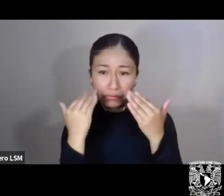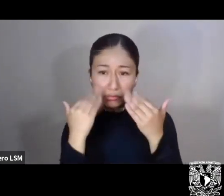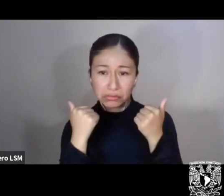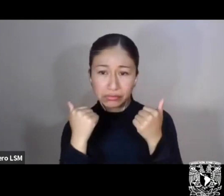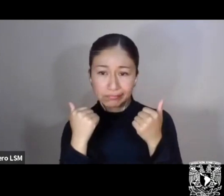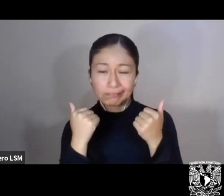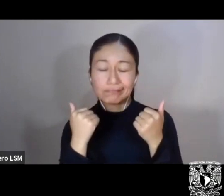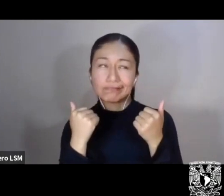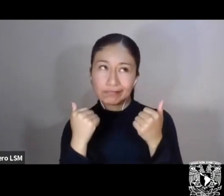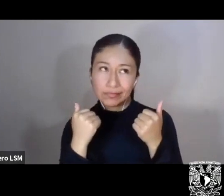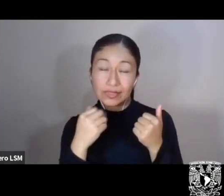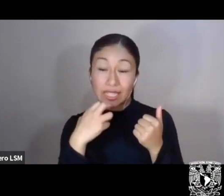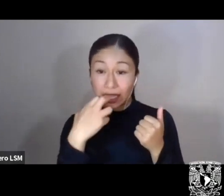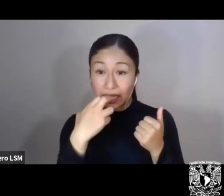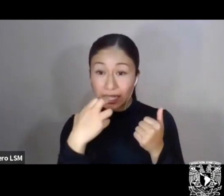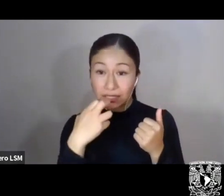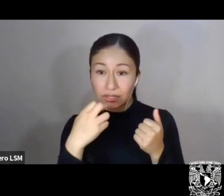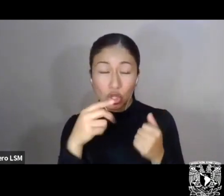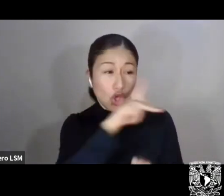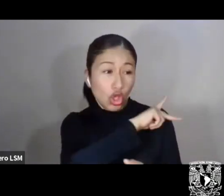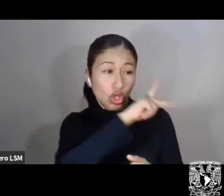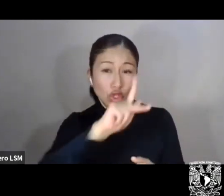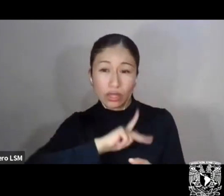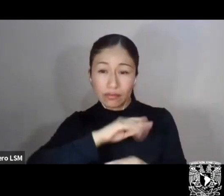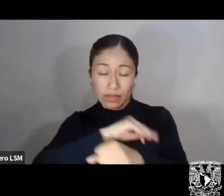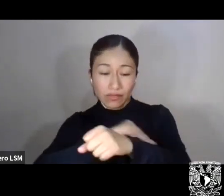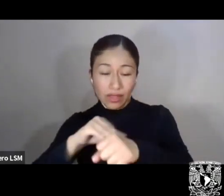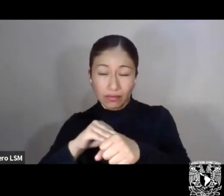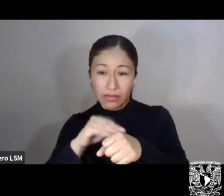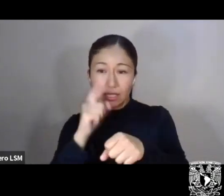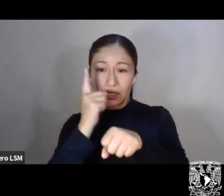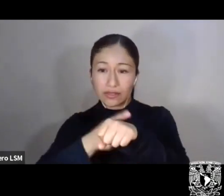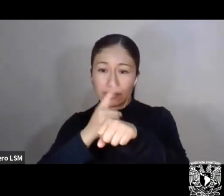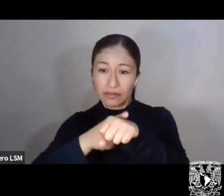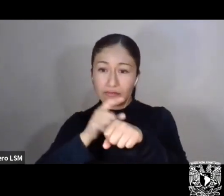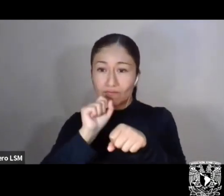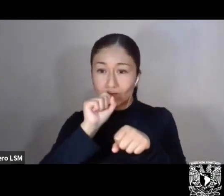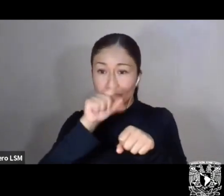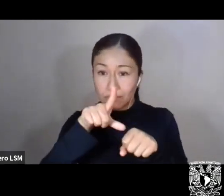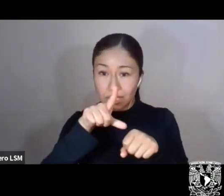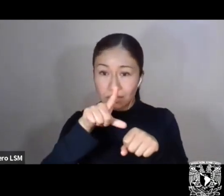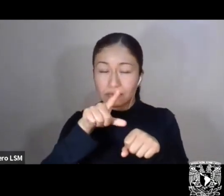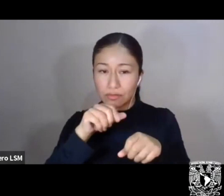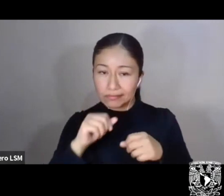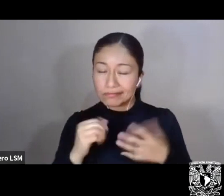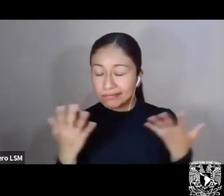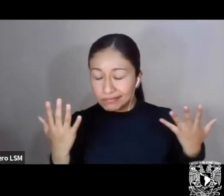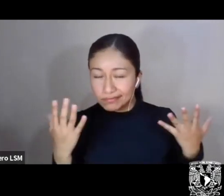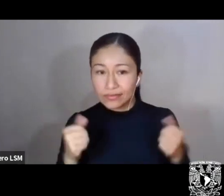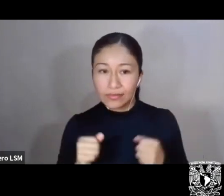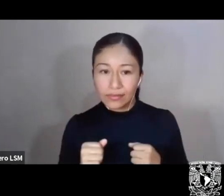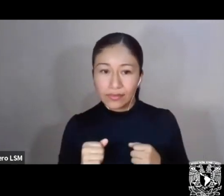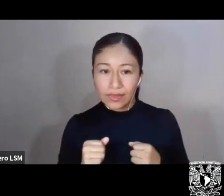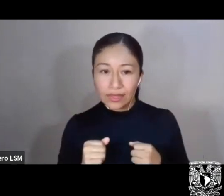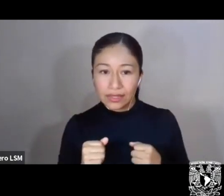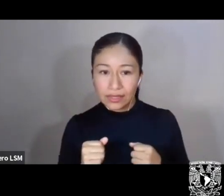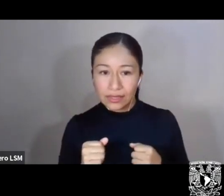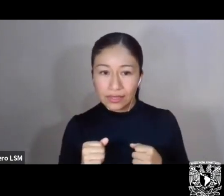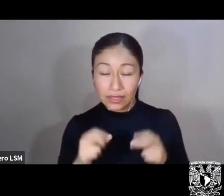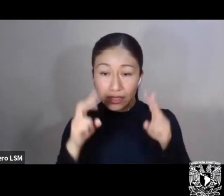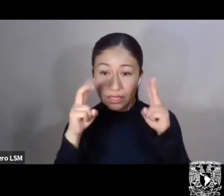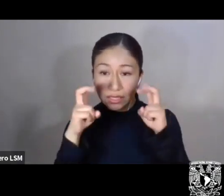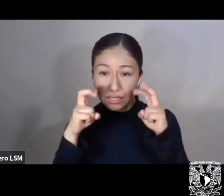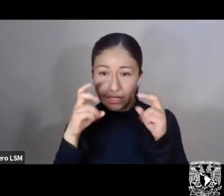¿no? Que conozco muy bien. Y gran parte de esa primera información que tuve con respecto al tema de